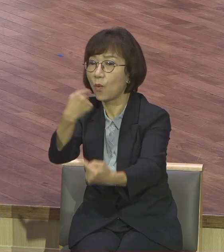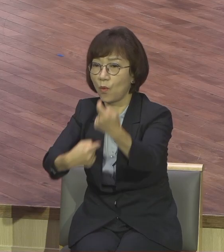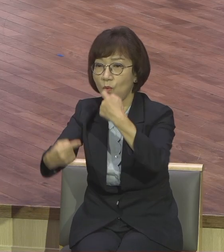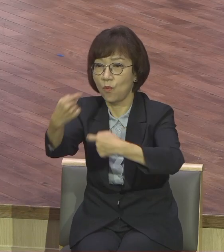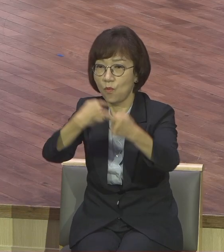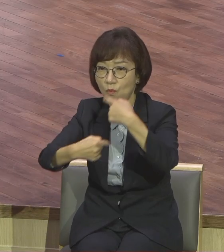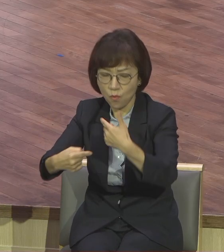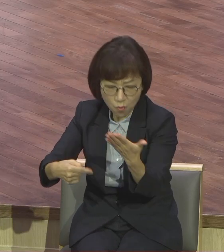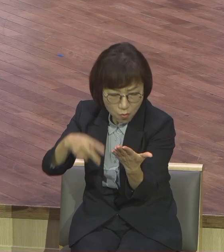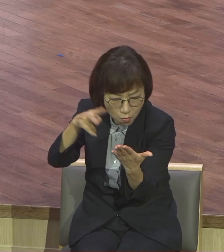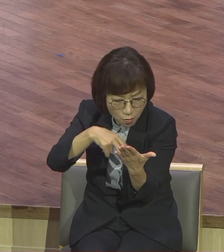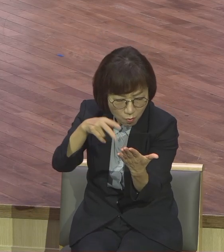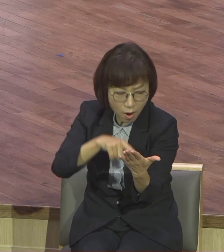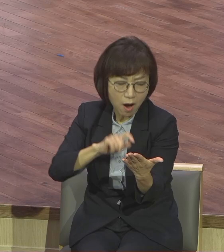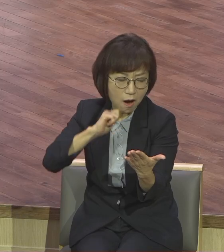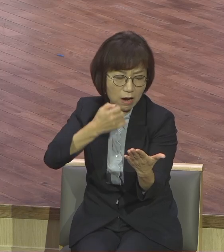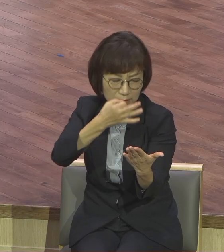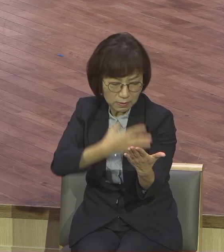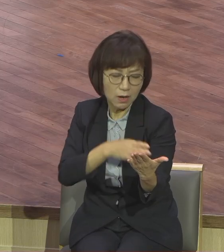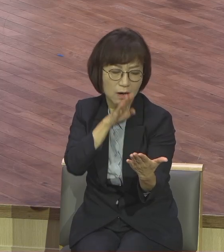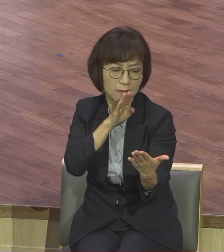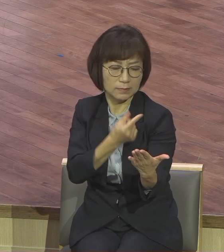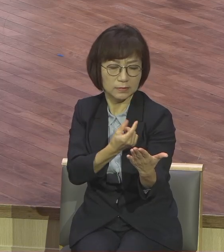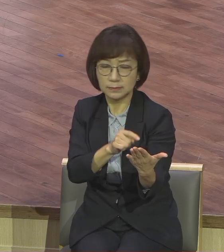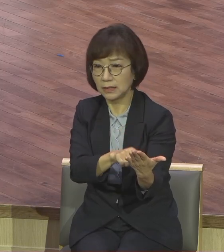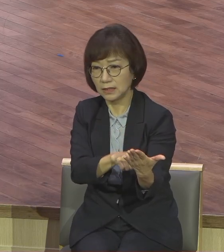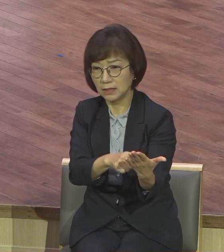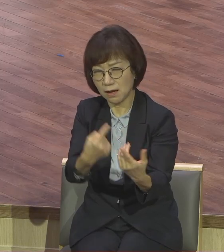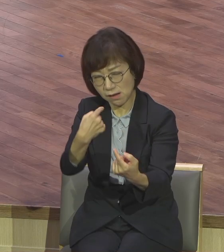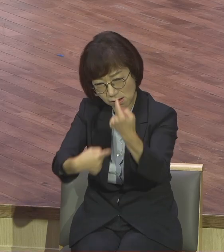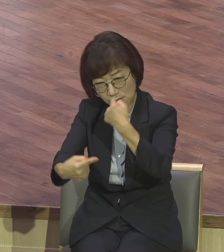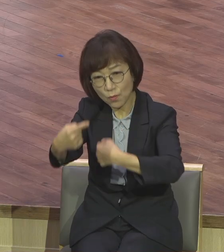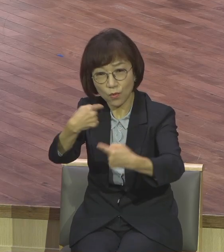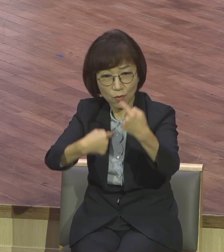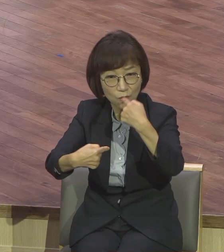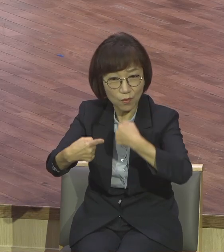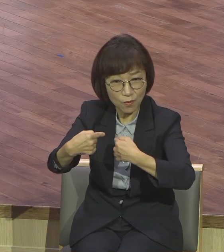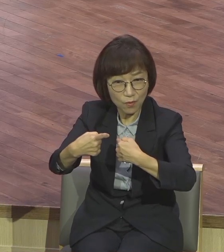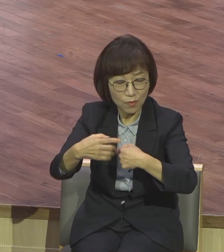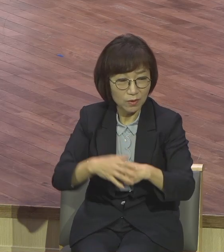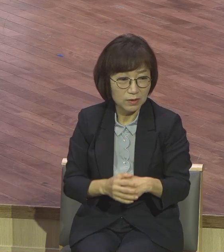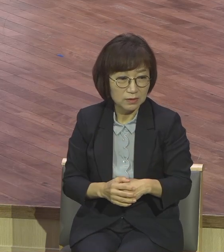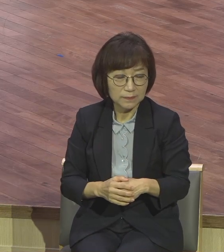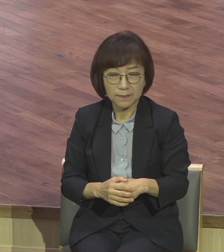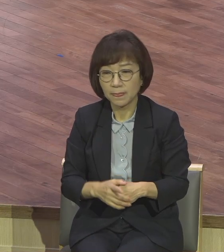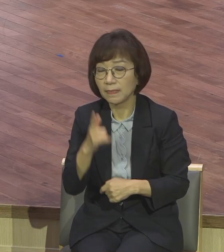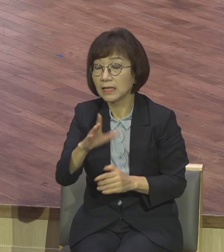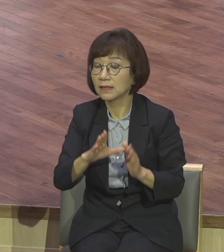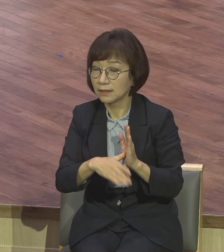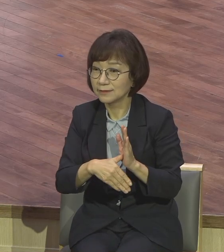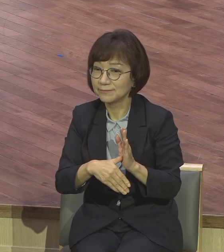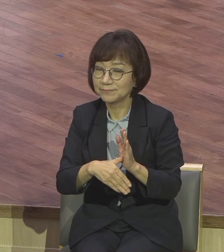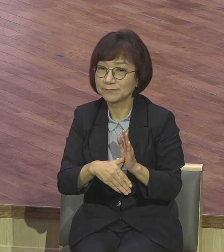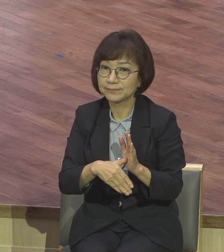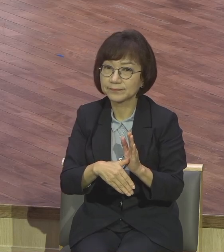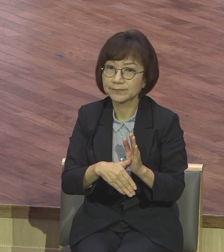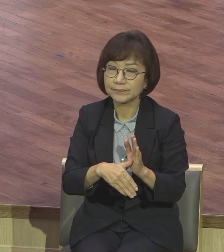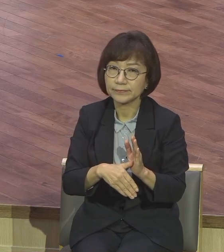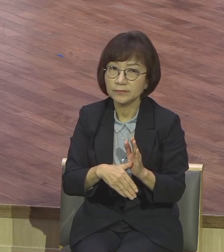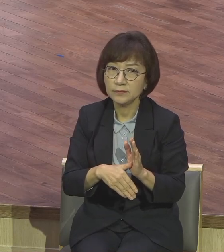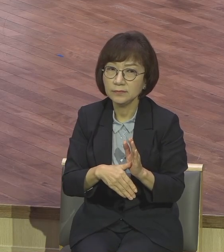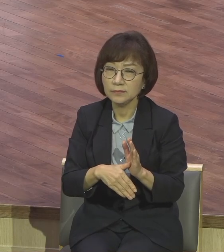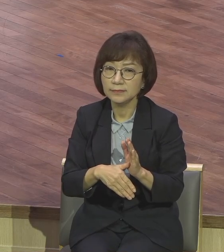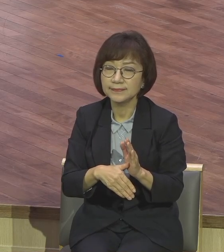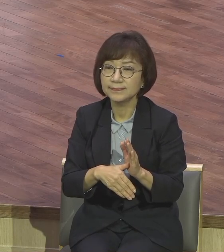제가 보고를 받고 있습니다. 자, 그렇다면 이런 상황 속에서 우리가